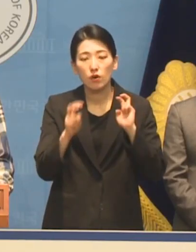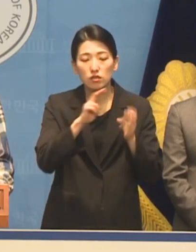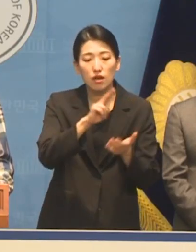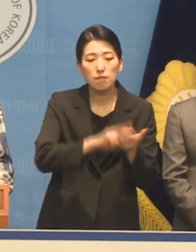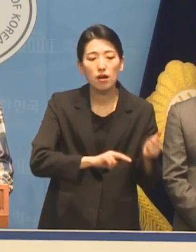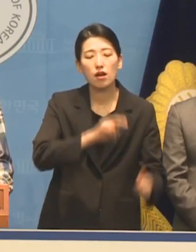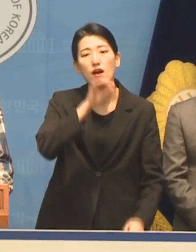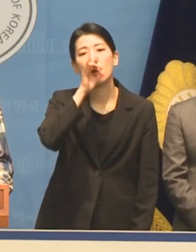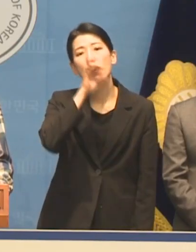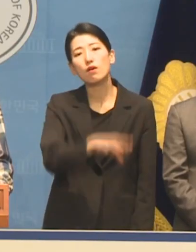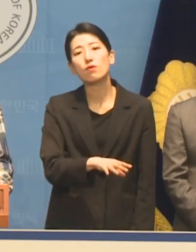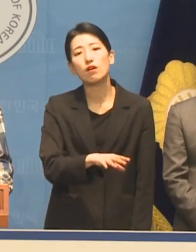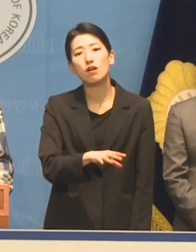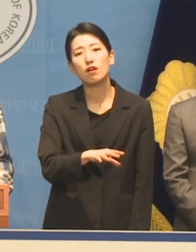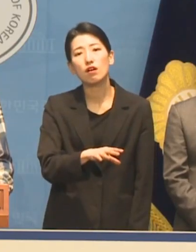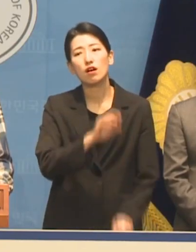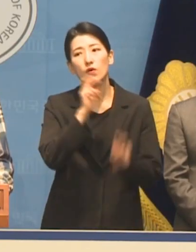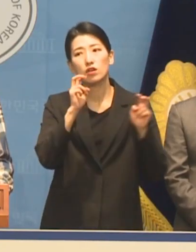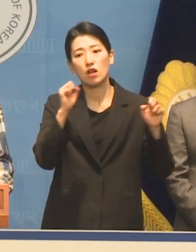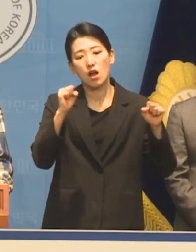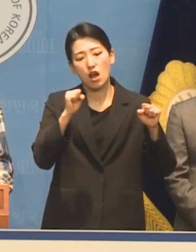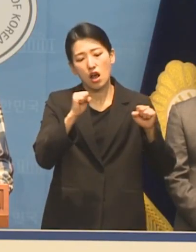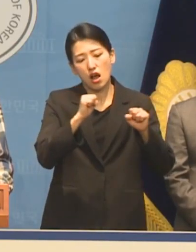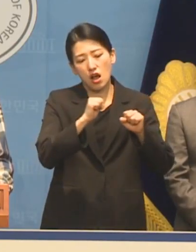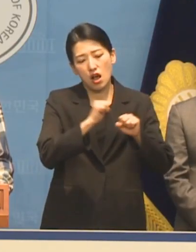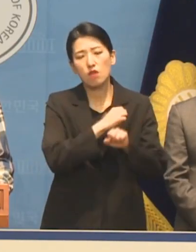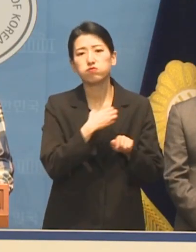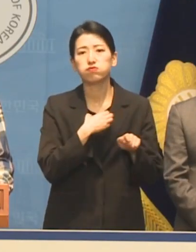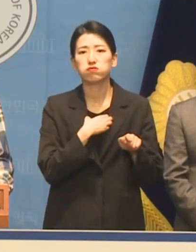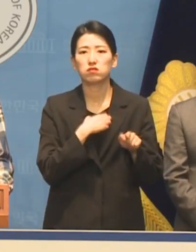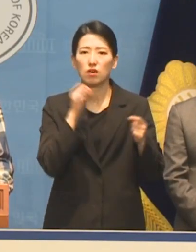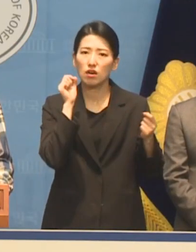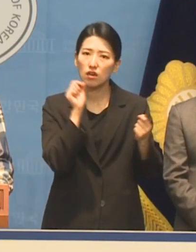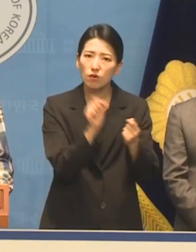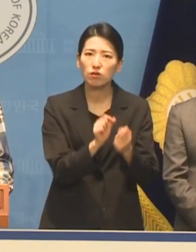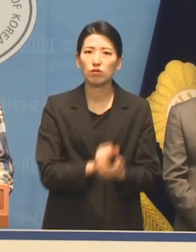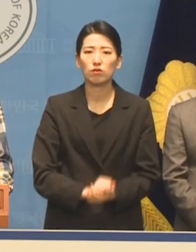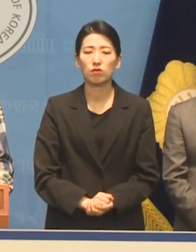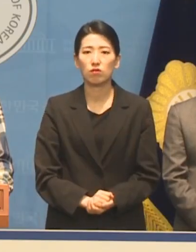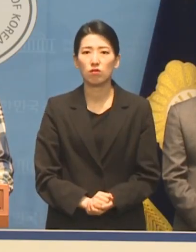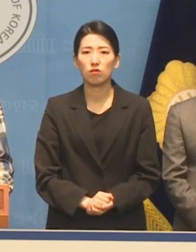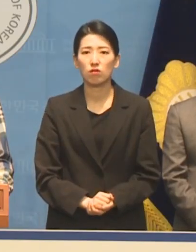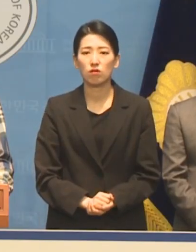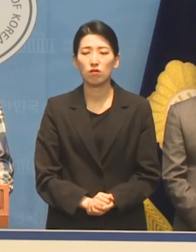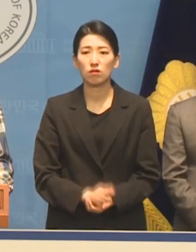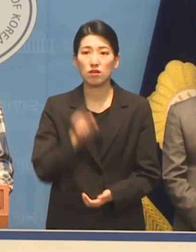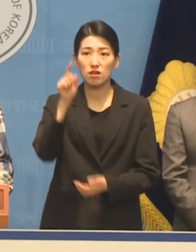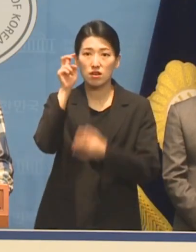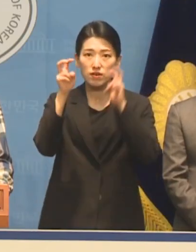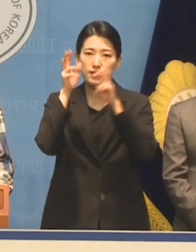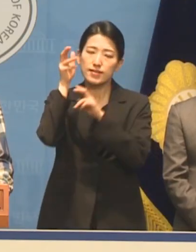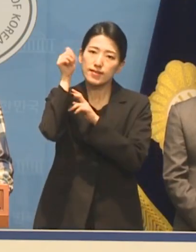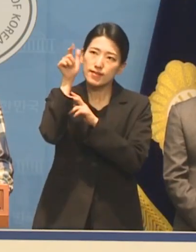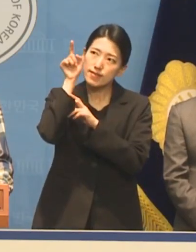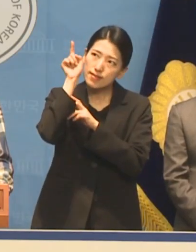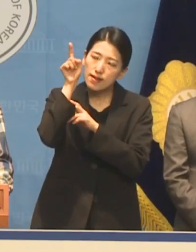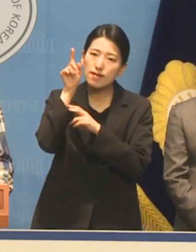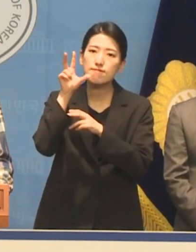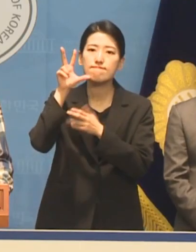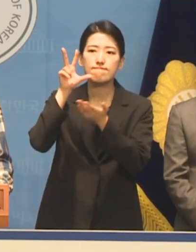가능성이 커지고 있습니다. 이 모든 것은 박영우 회장으로부터